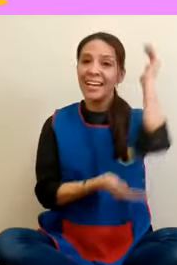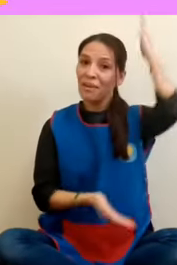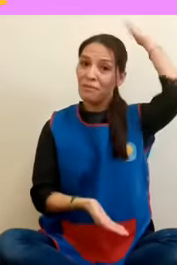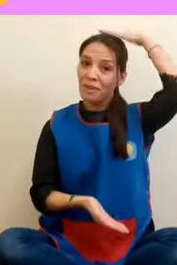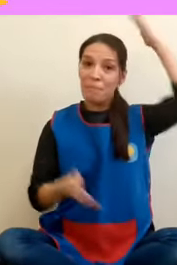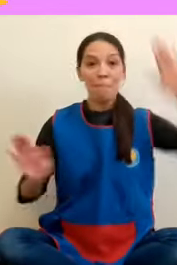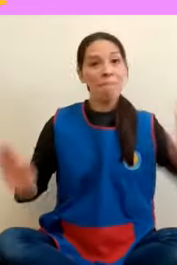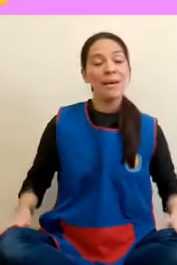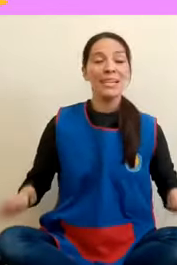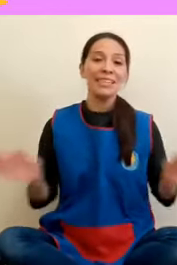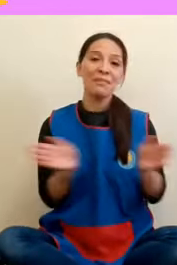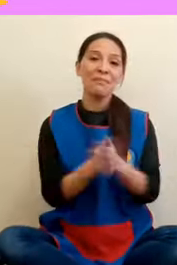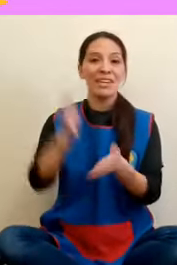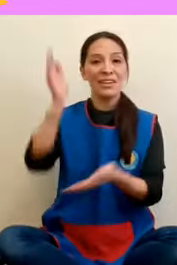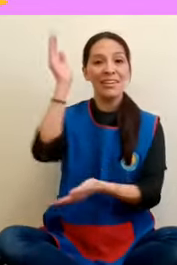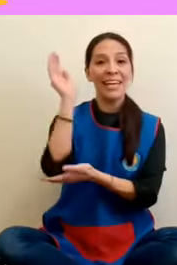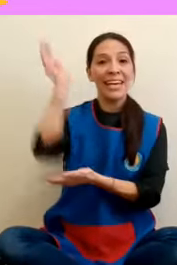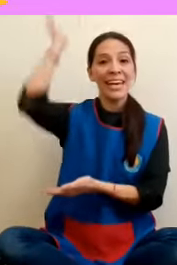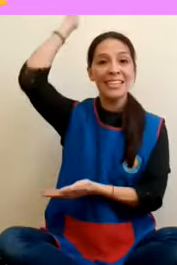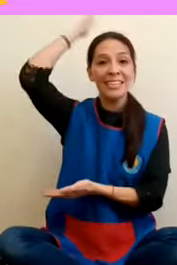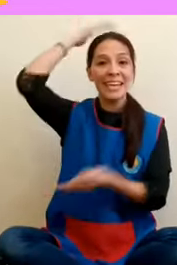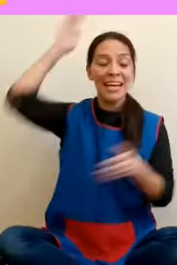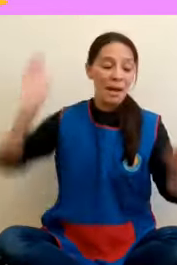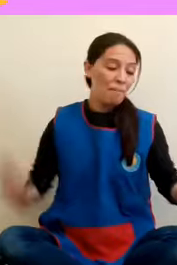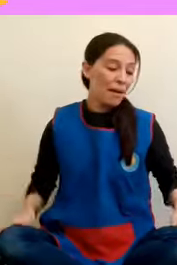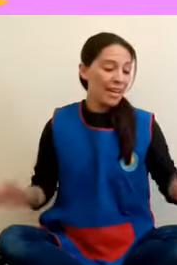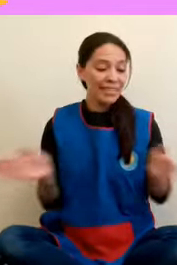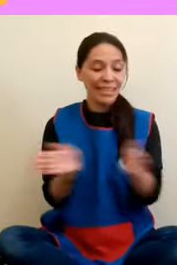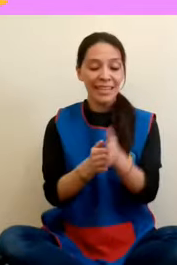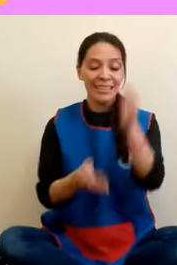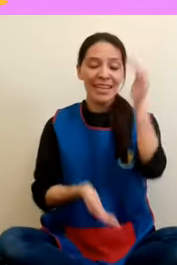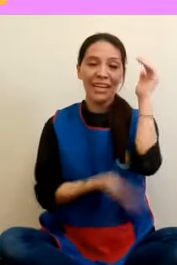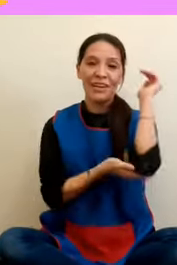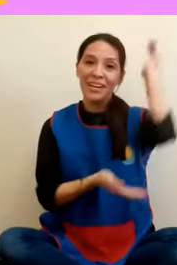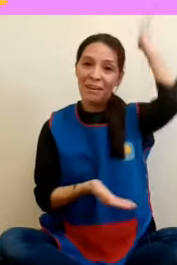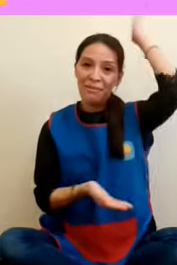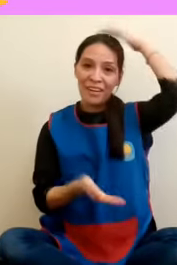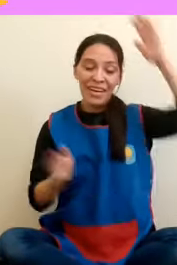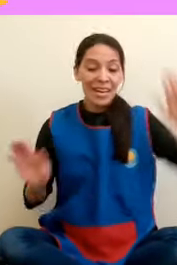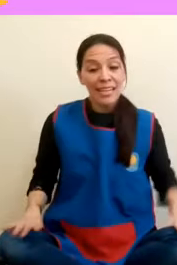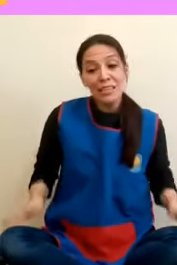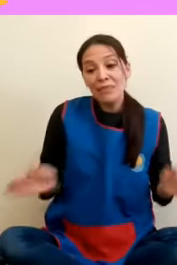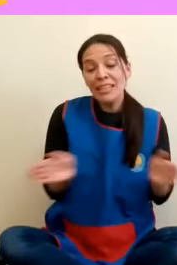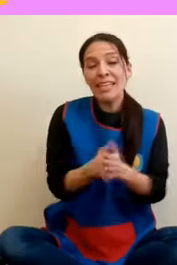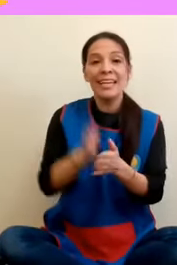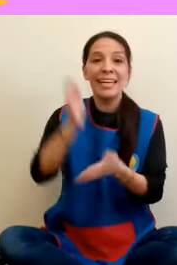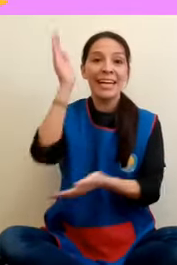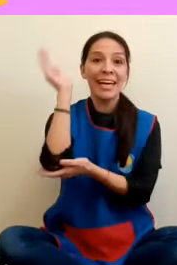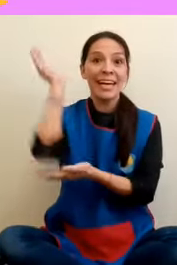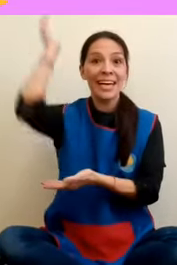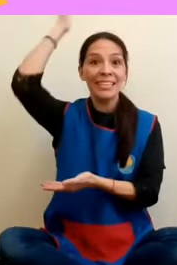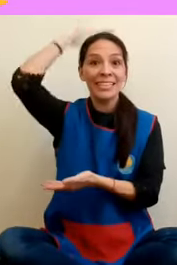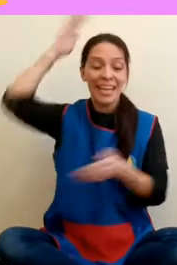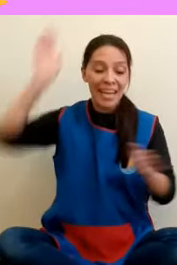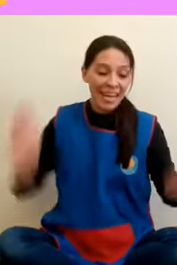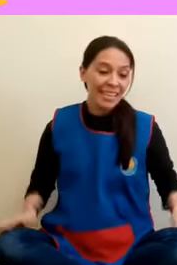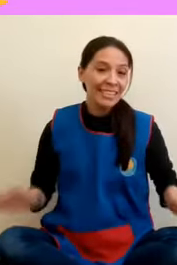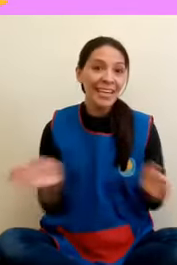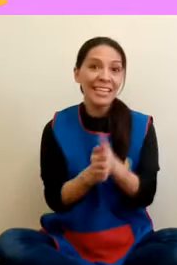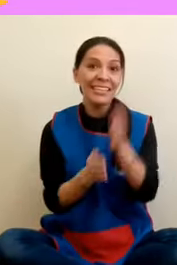café, para hacer café con leche. Para hacer leche con café, que hace falta que le eche. Échale leche